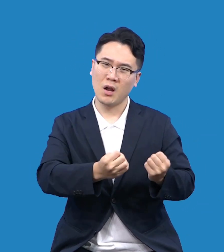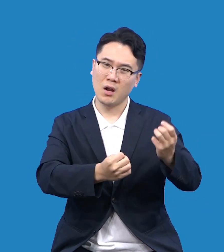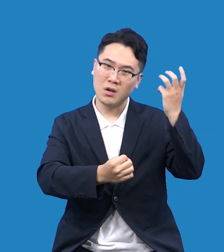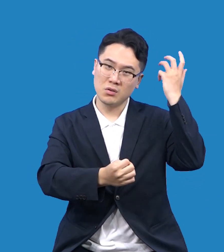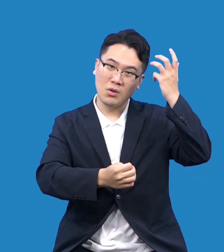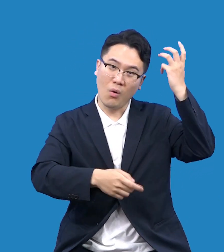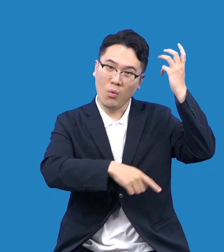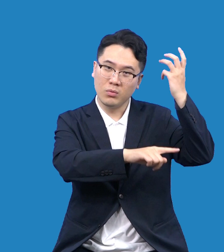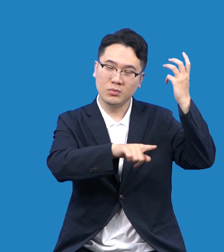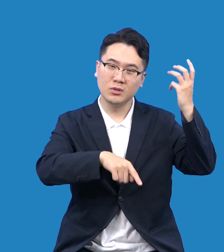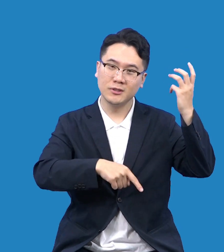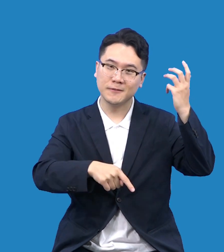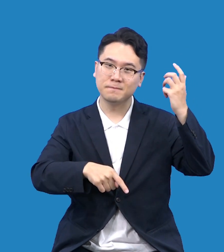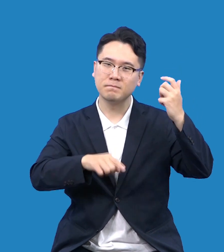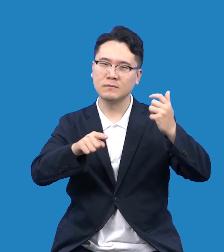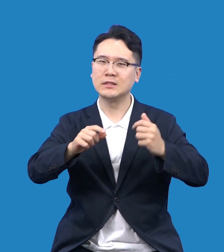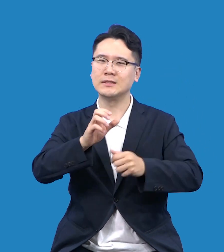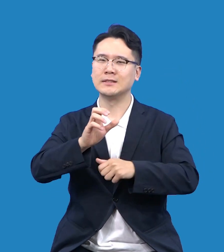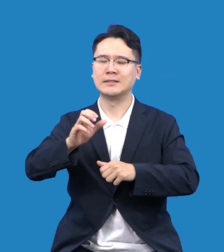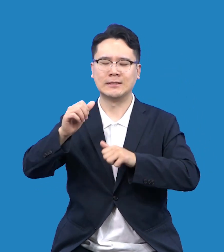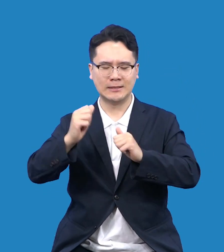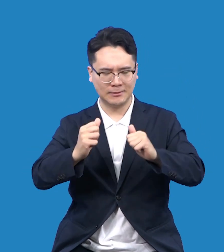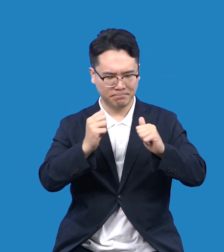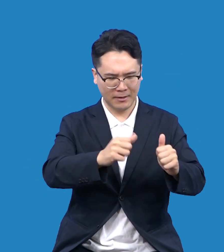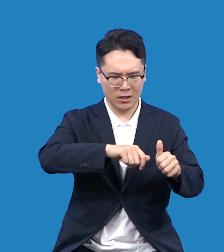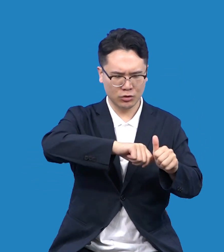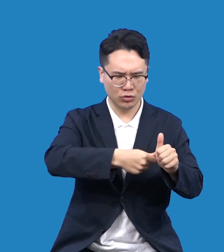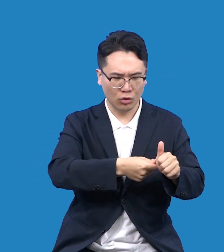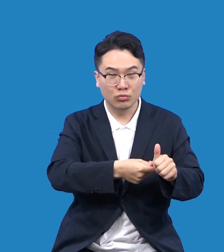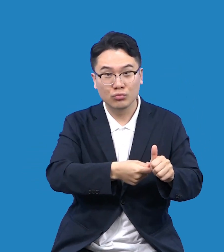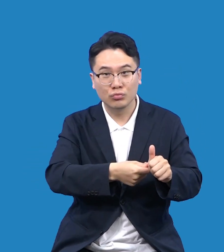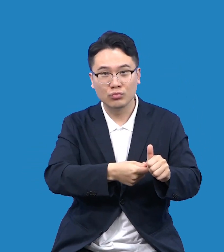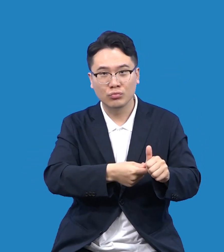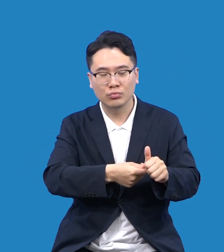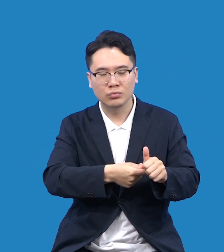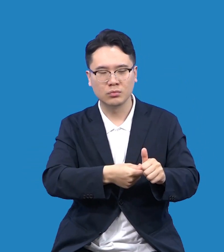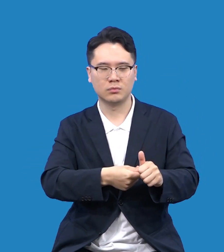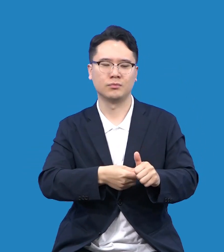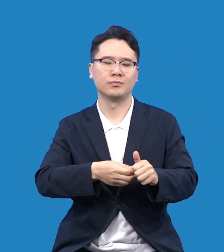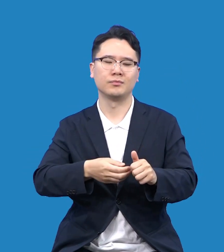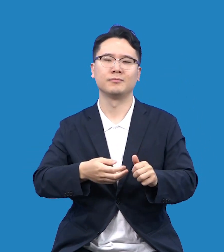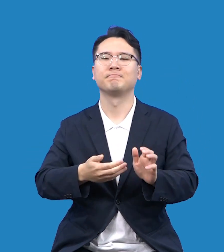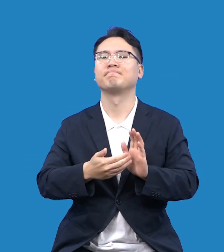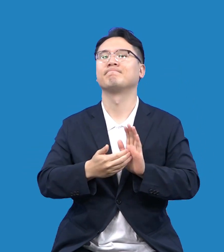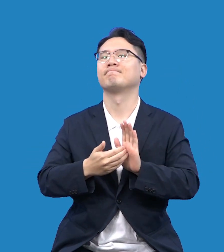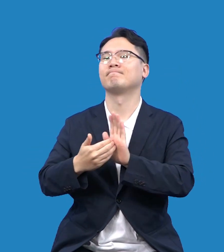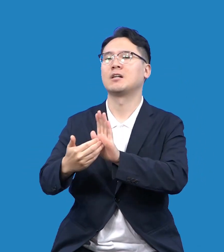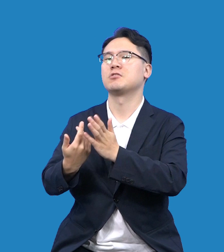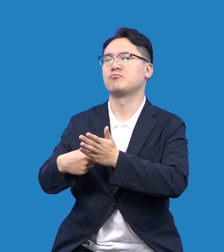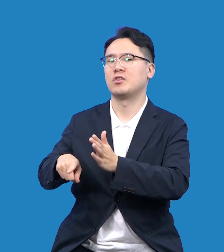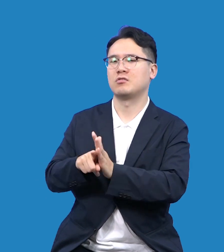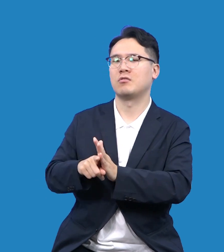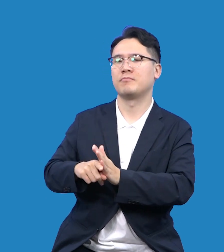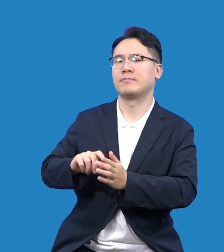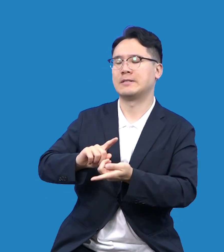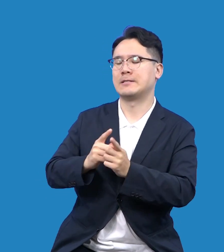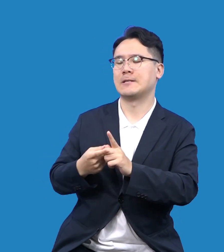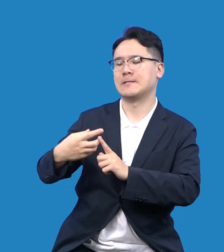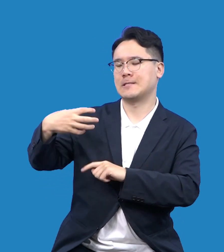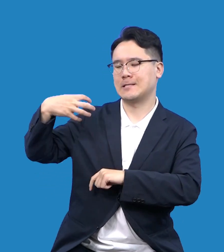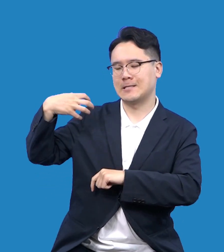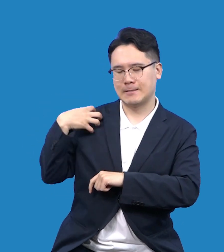짊어지고 그 심판과 저주를 받기 위해서 그는 십자가에 죽어야 했던 것입니다. 그것이 하나님의 뜻이었던